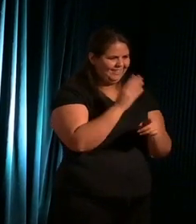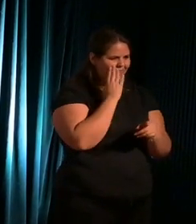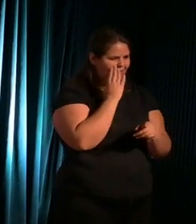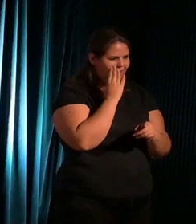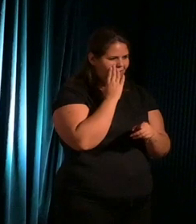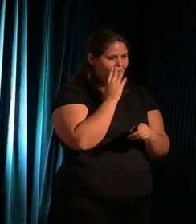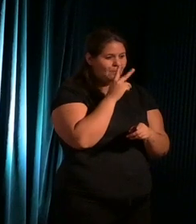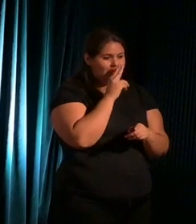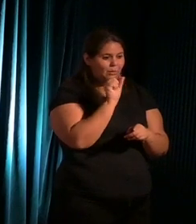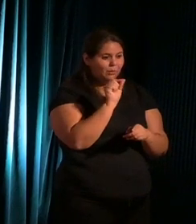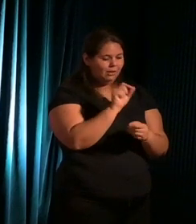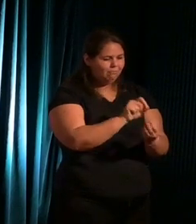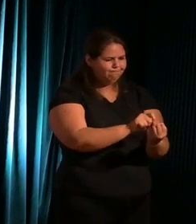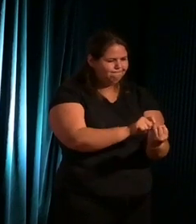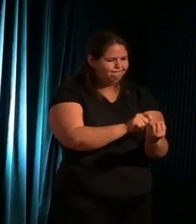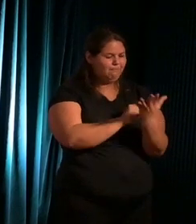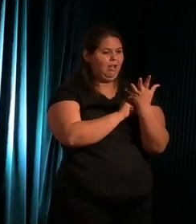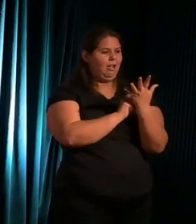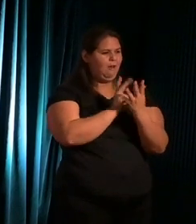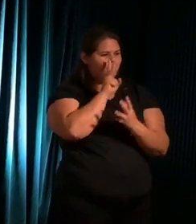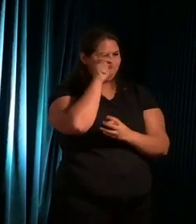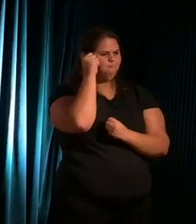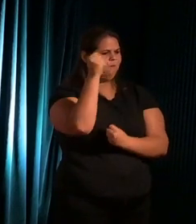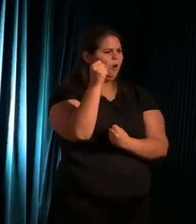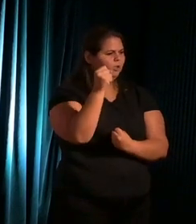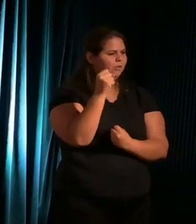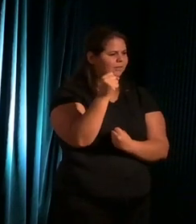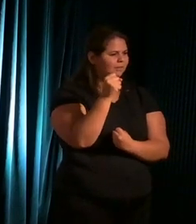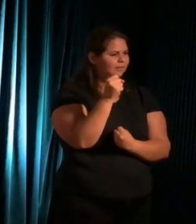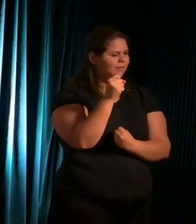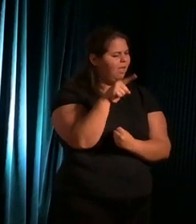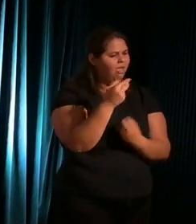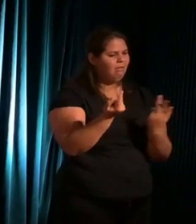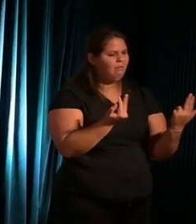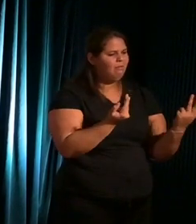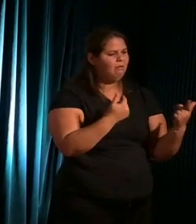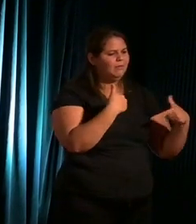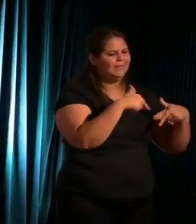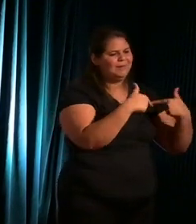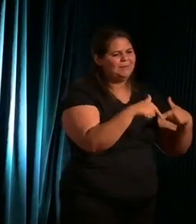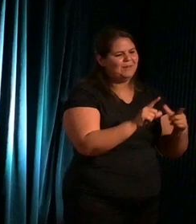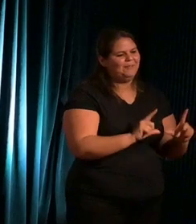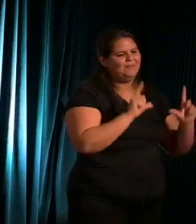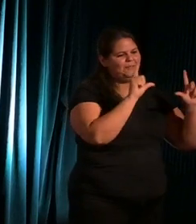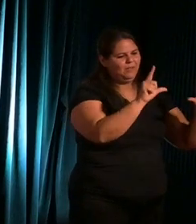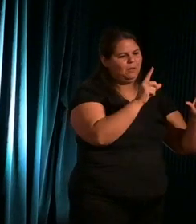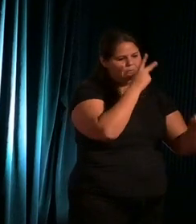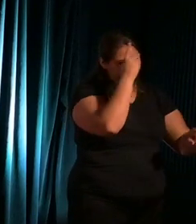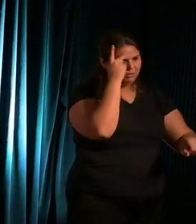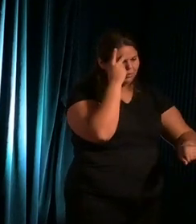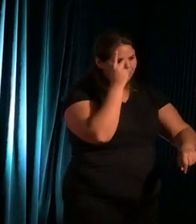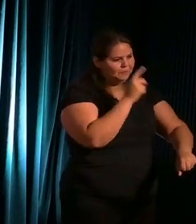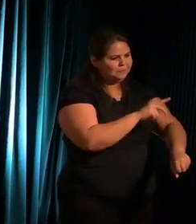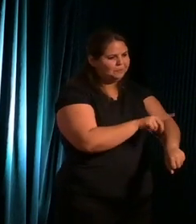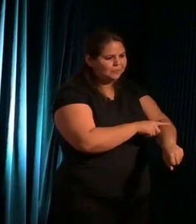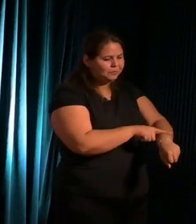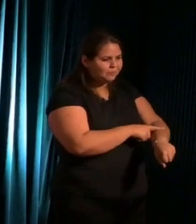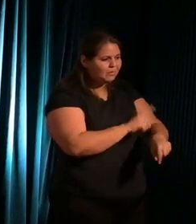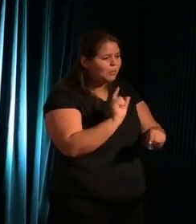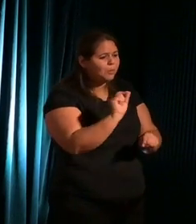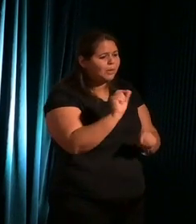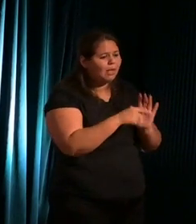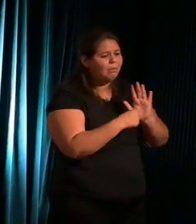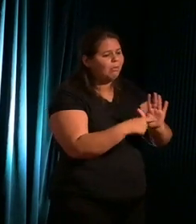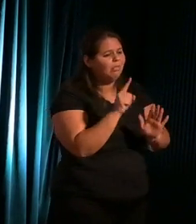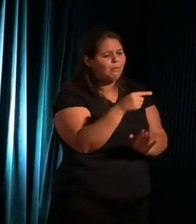fatal, reluzente, forte nessa seara de mostrar que às vezes as coisas não